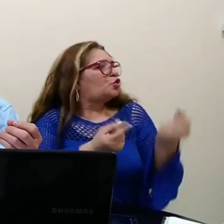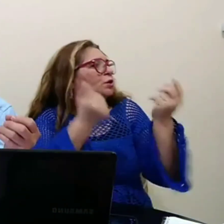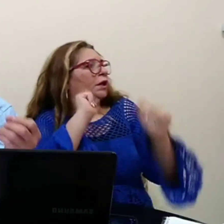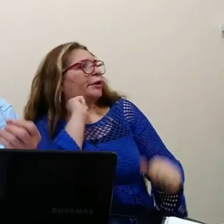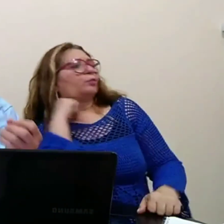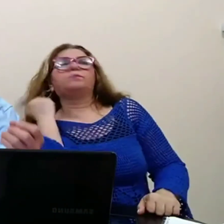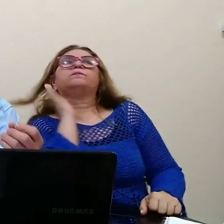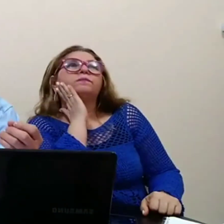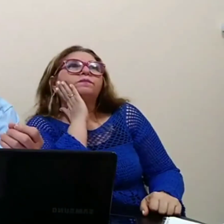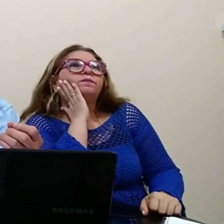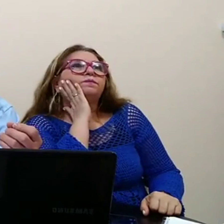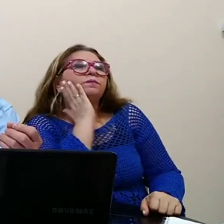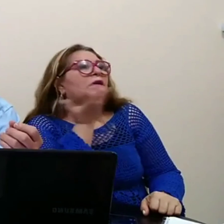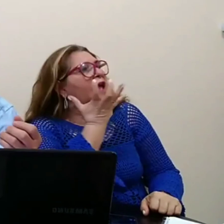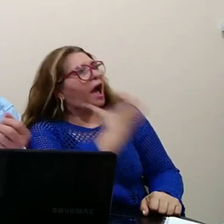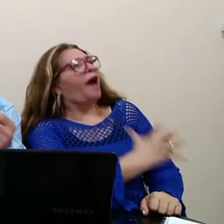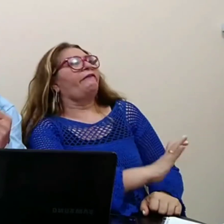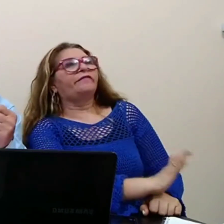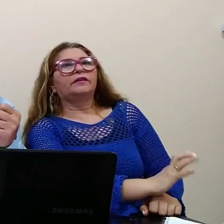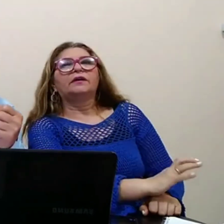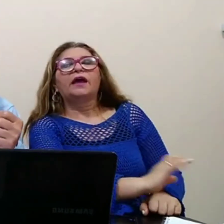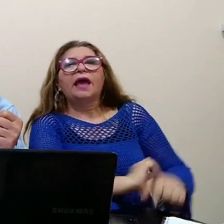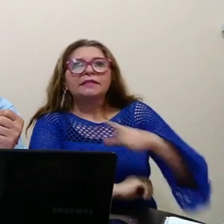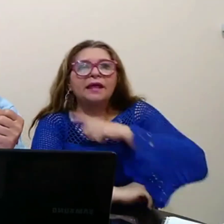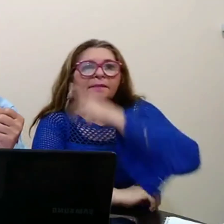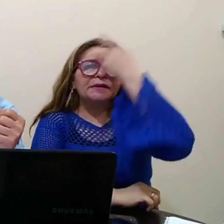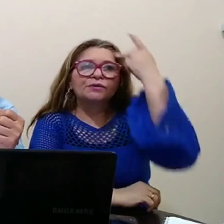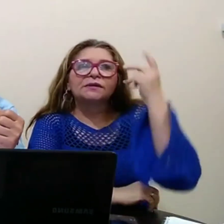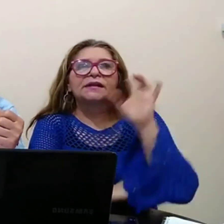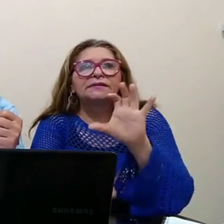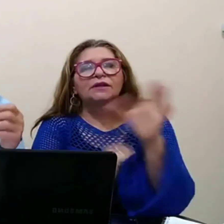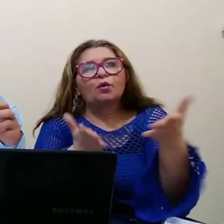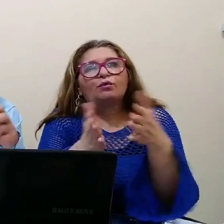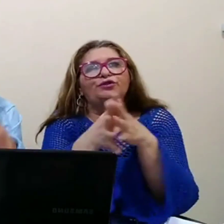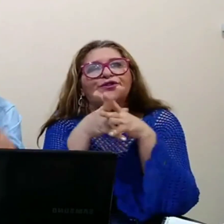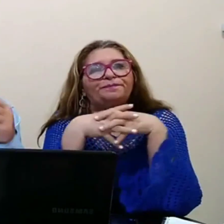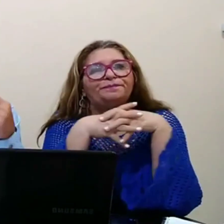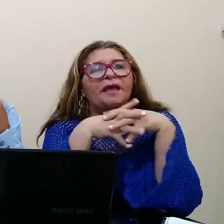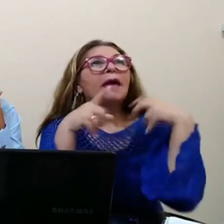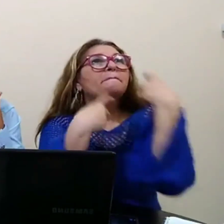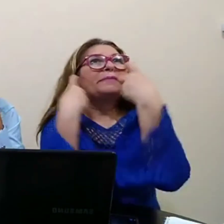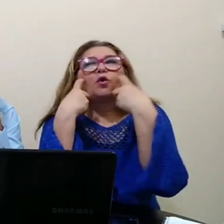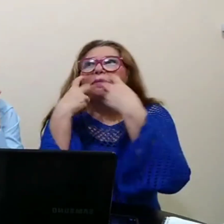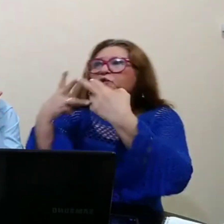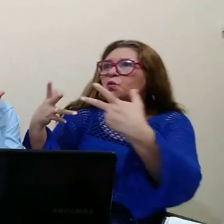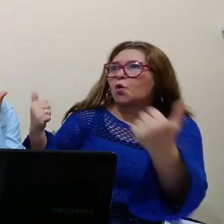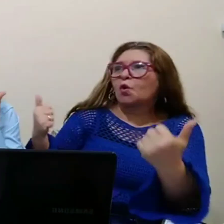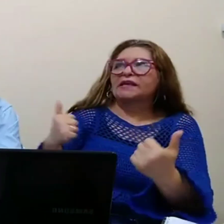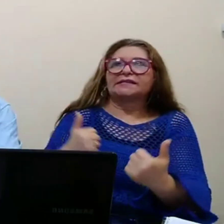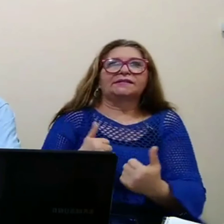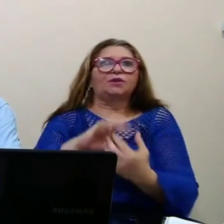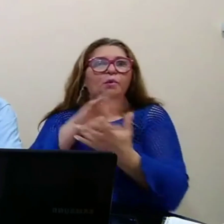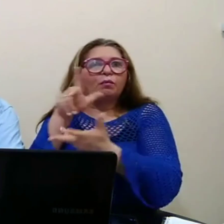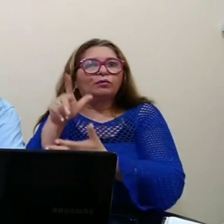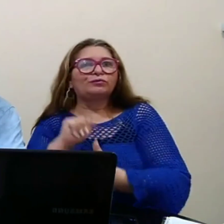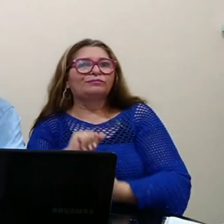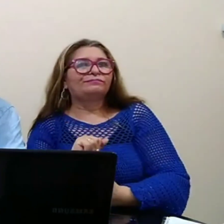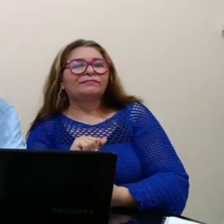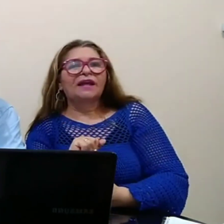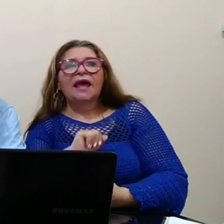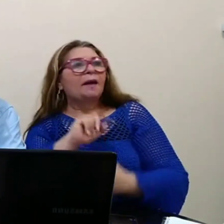E tem muita gente hoje que ainda estão agindo desta maneira. Estão mais preocupados com as coisas deste mundo do